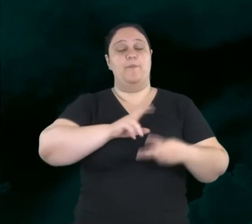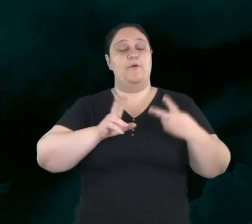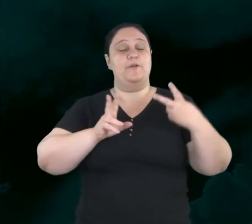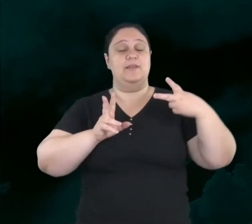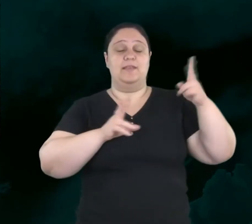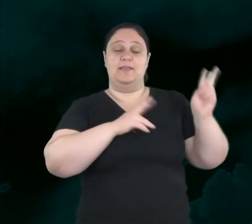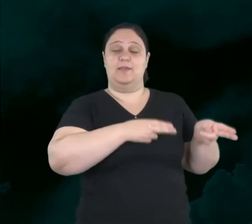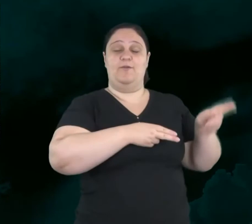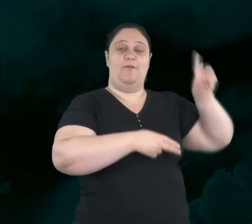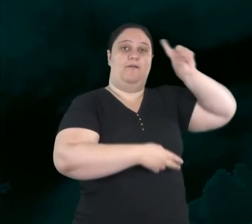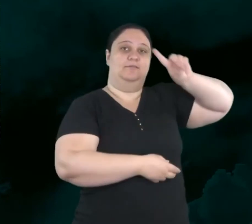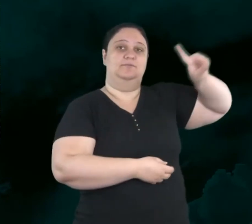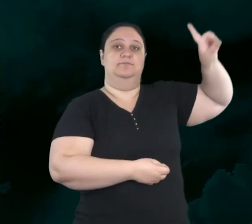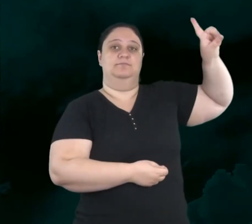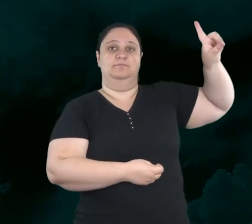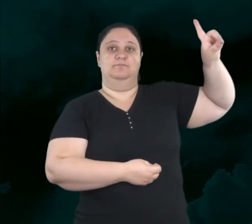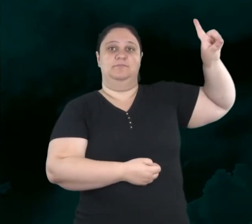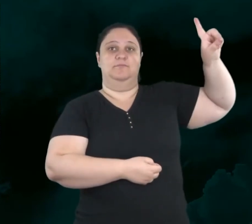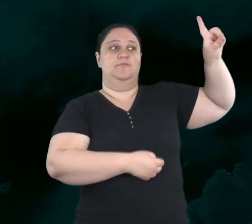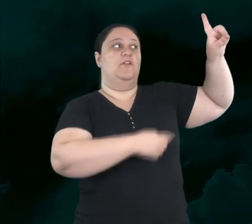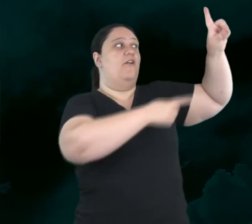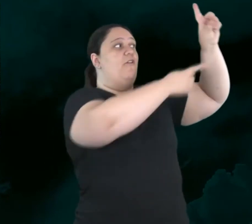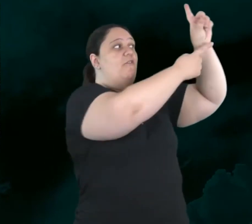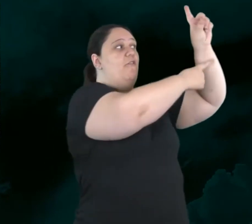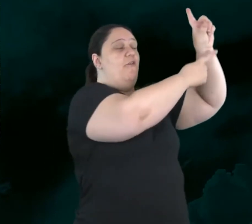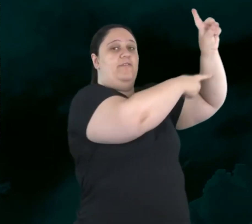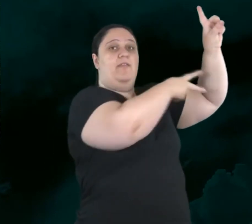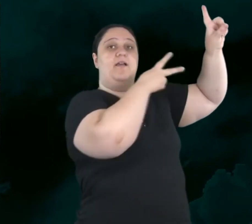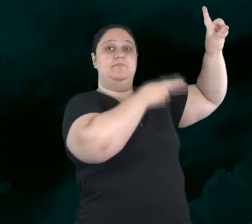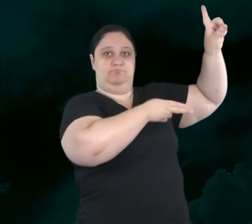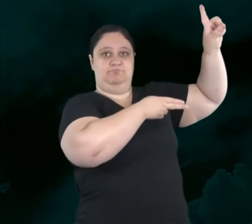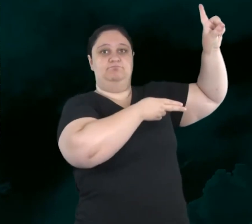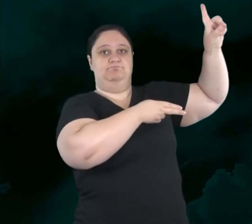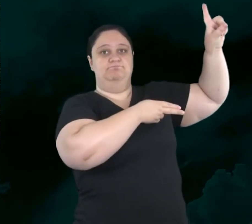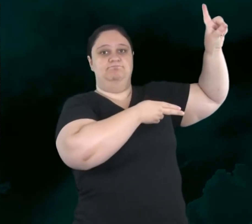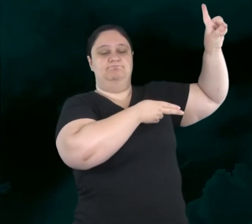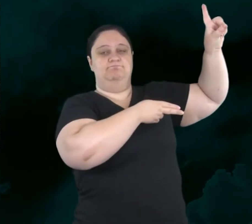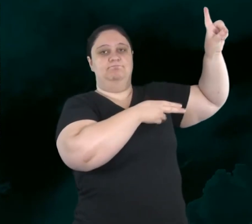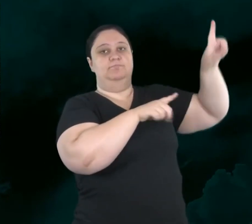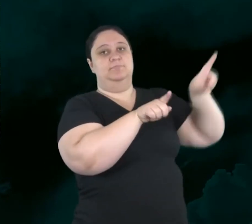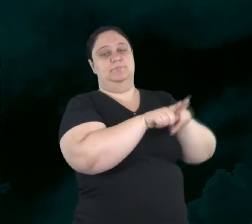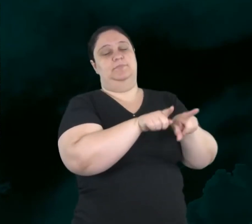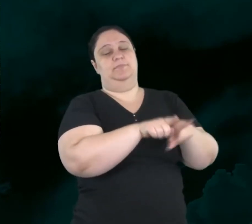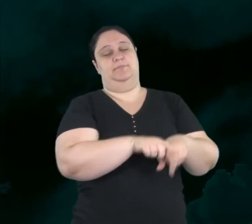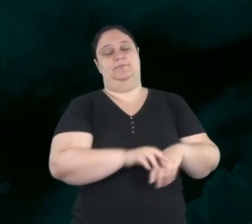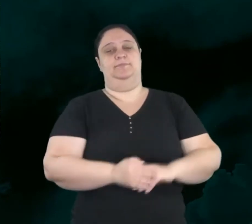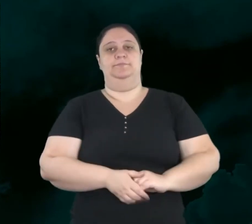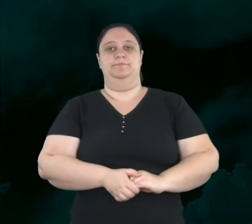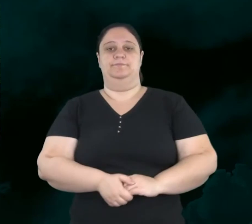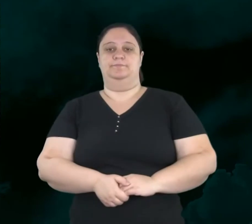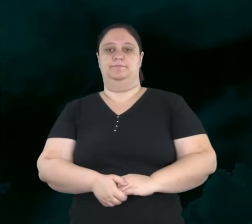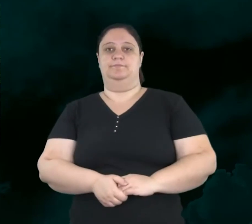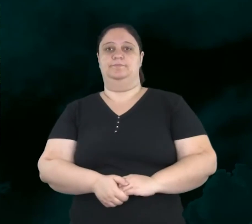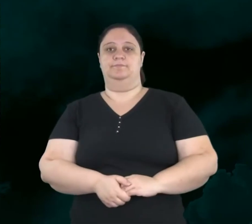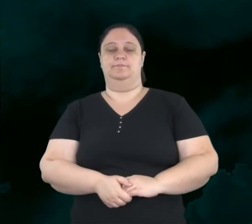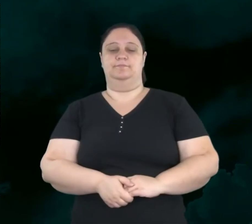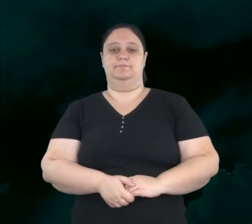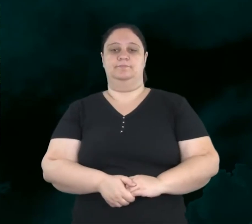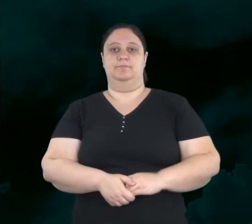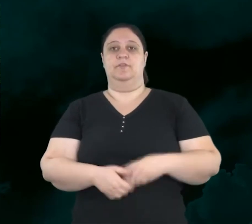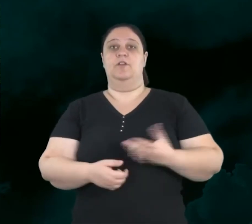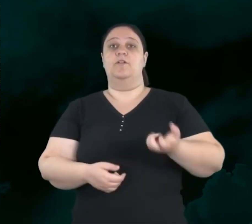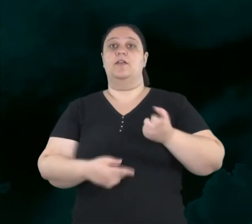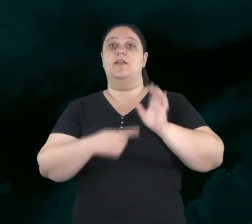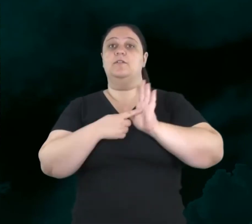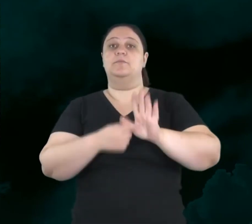vontade submissa à vontade de Deus está em João 7, 17. Não vou ler, não tenho tempo para ler. Então, o que eu quero